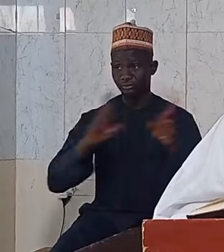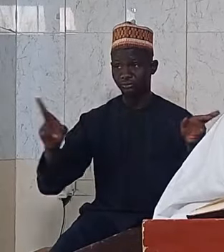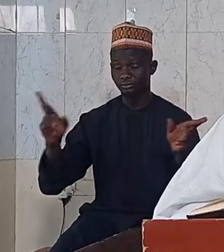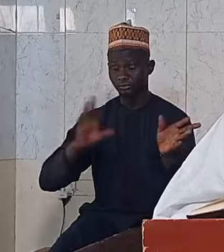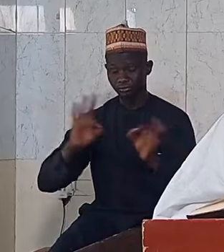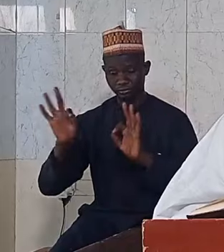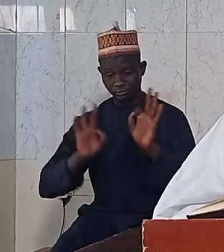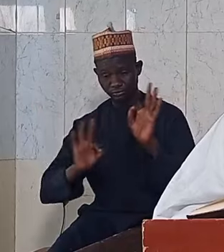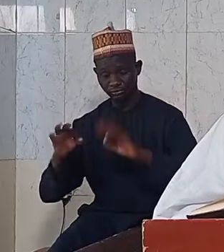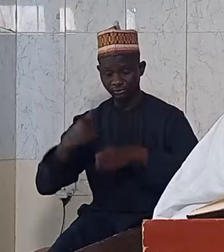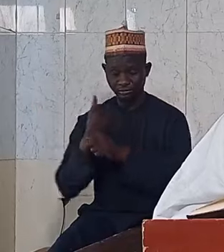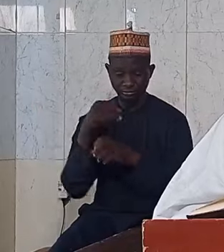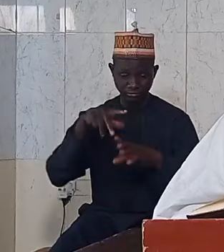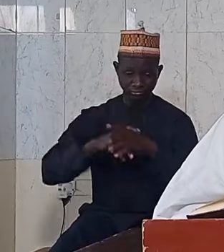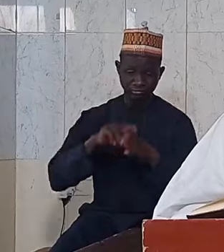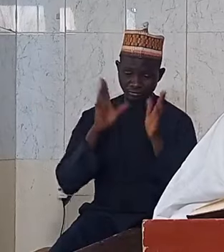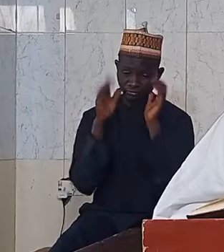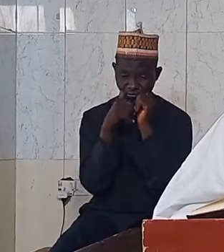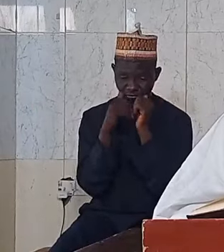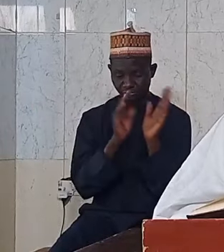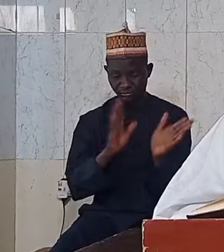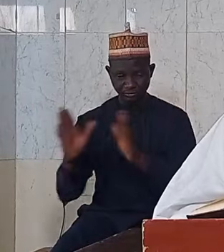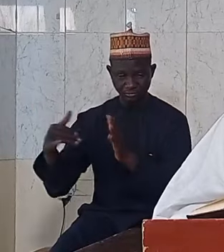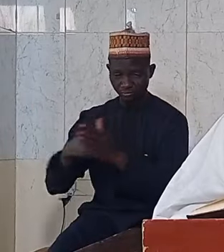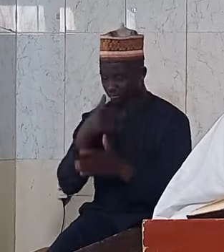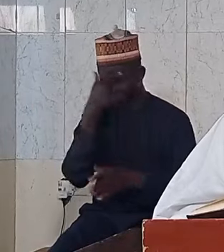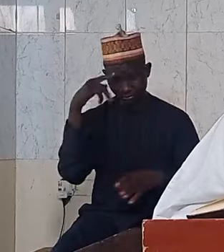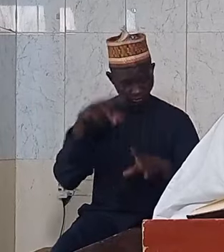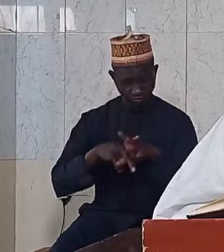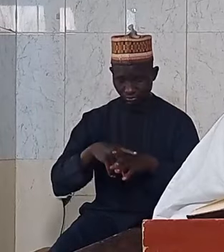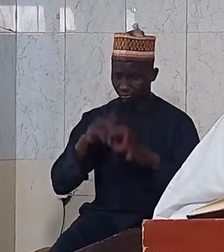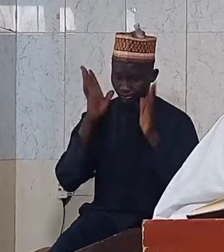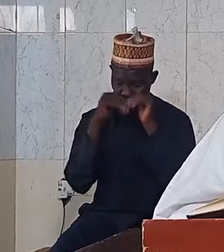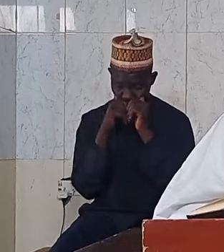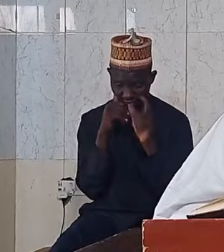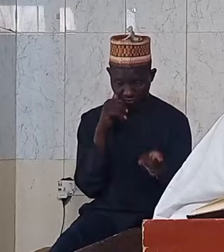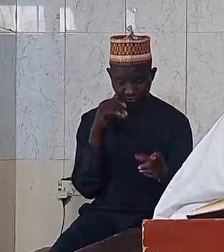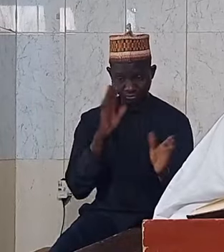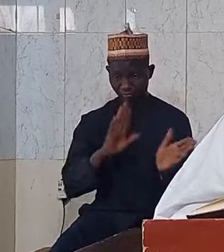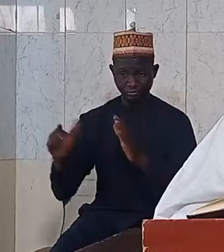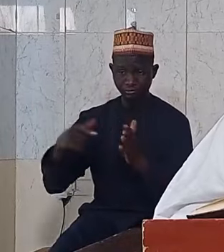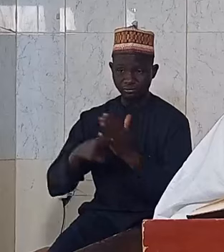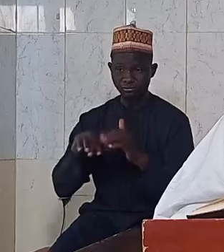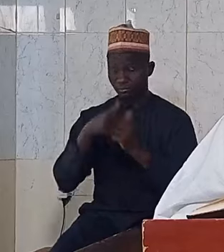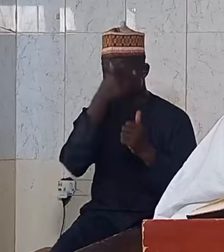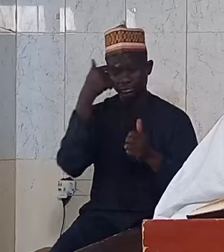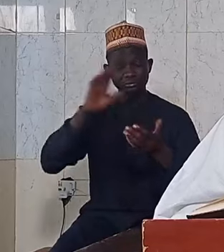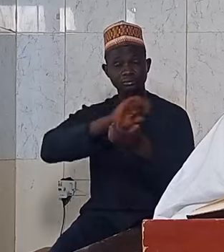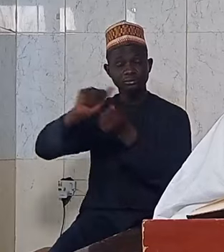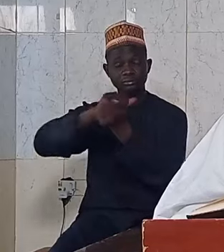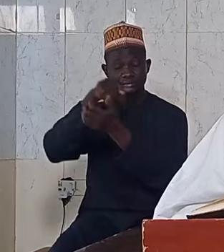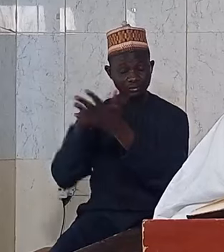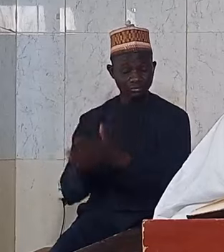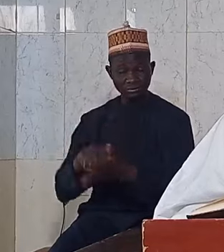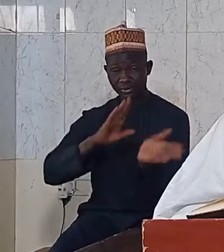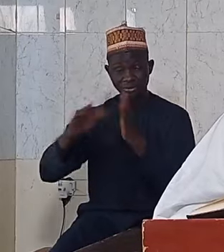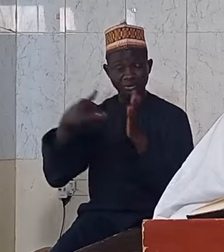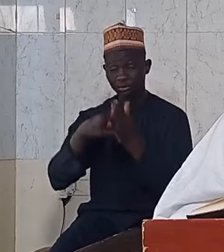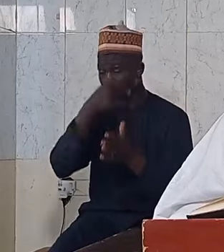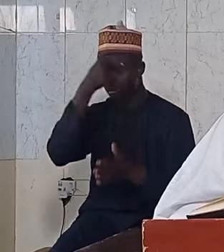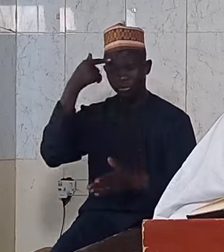wannan dan ya cutar da mumini ya kintsa wannan dan ya batar da dan adam ya kintsa wannan dan ya halaka wannan ya